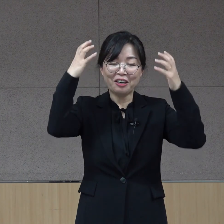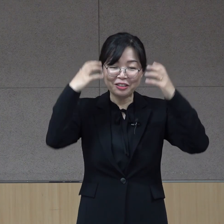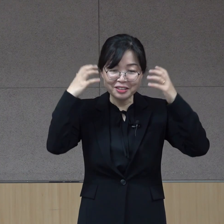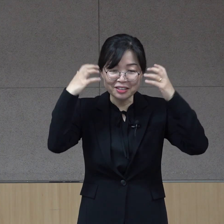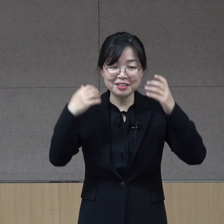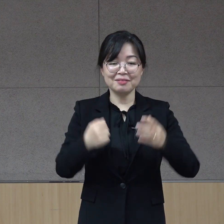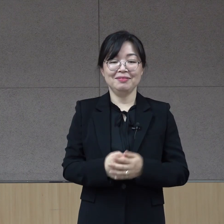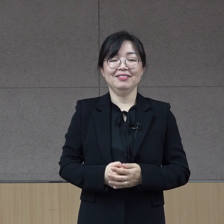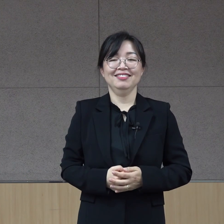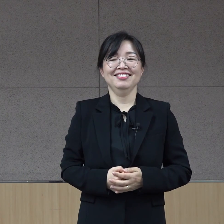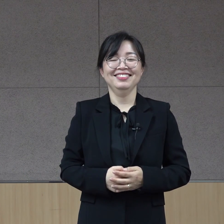여름,